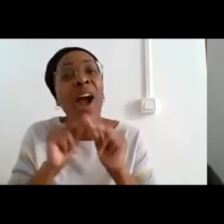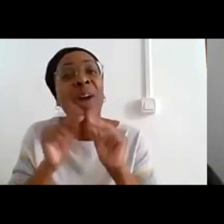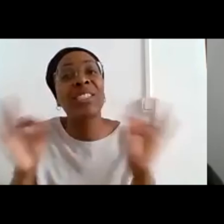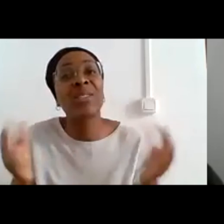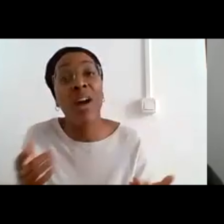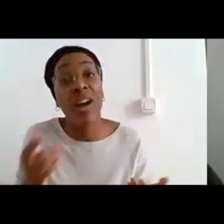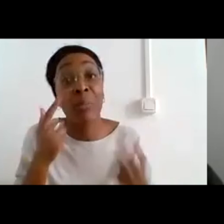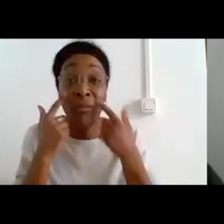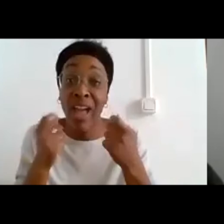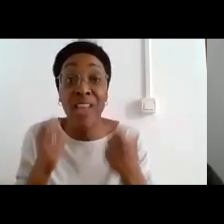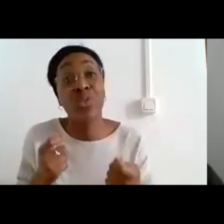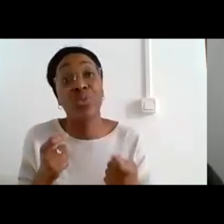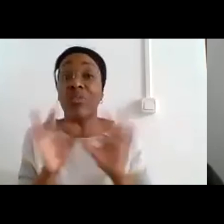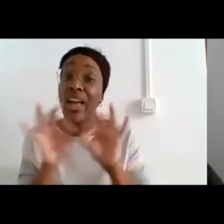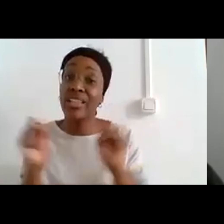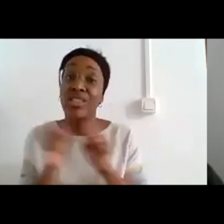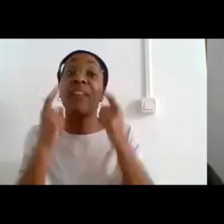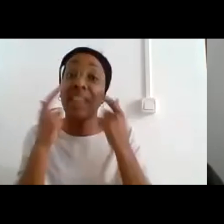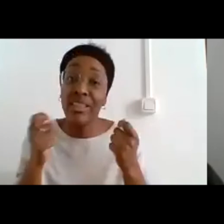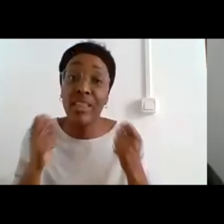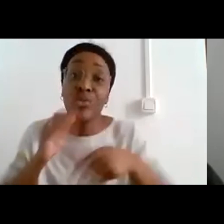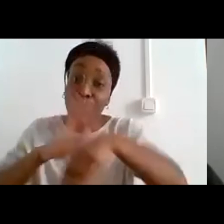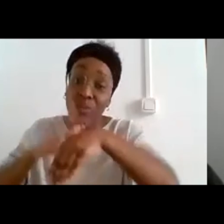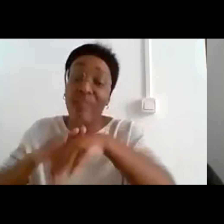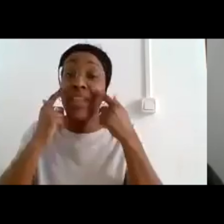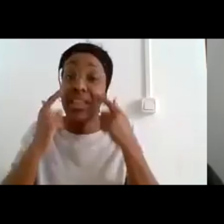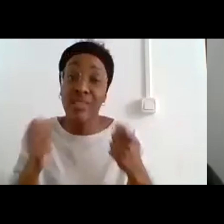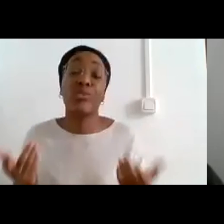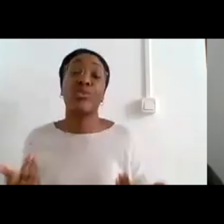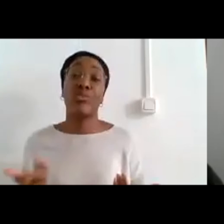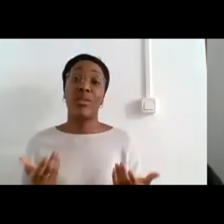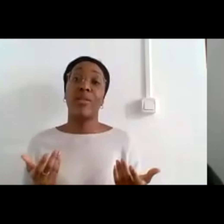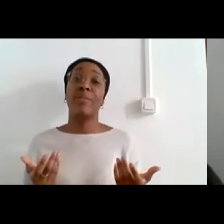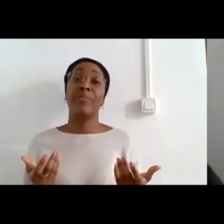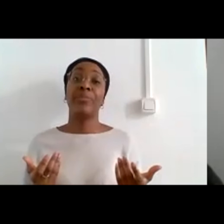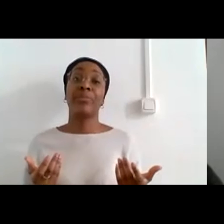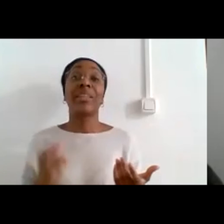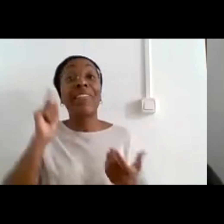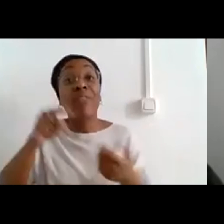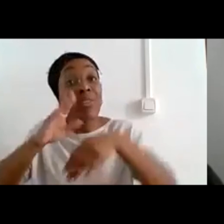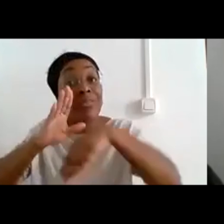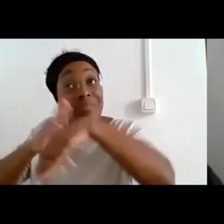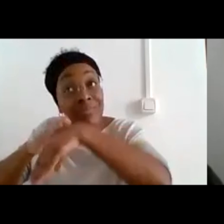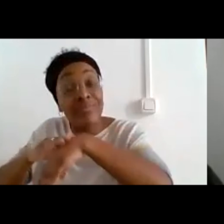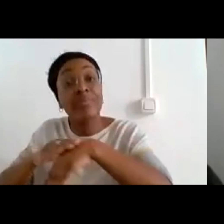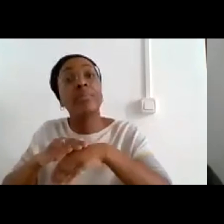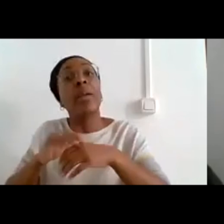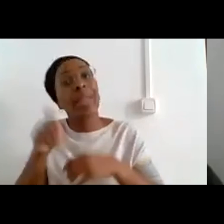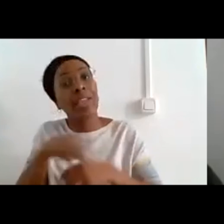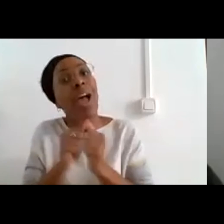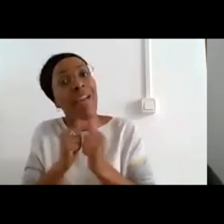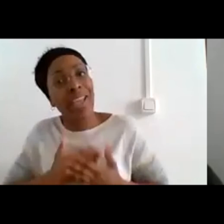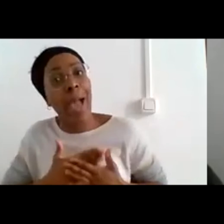Il faut faire attention, frères et sœurs. Donc, il faut pouvoir reprendre et puis parfois,